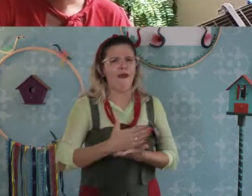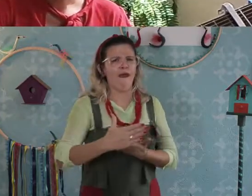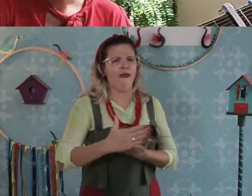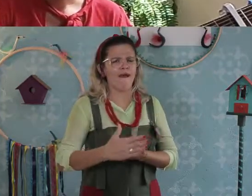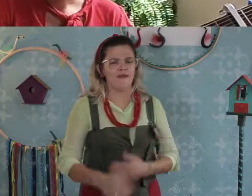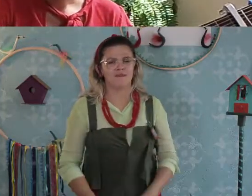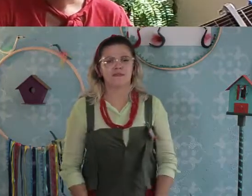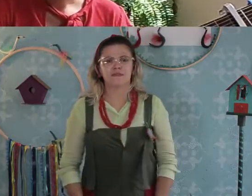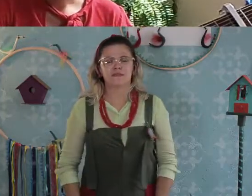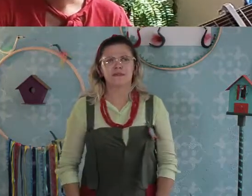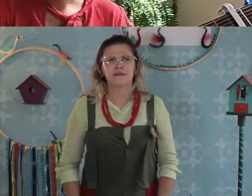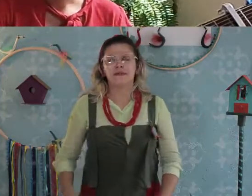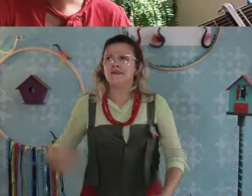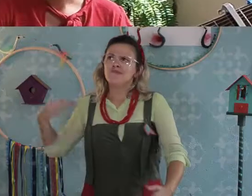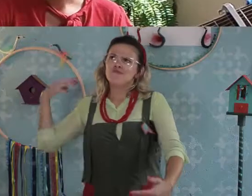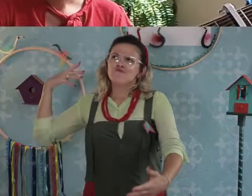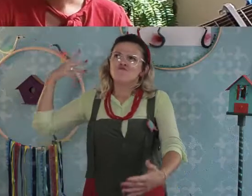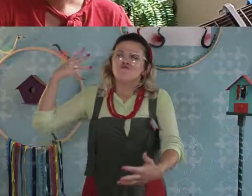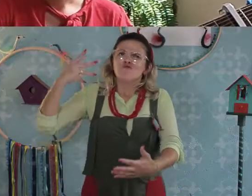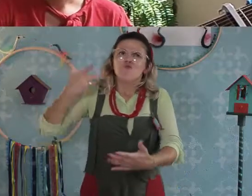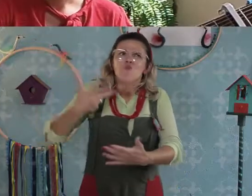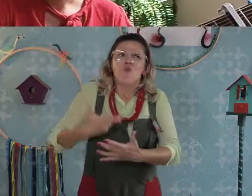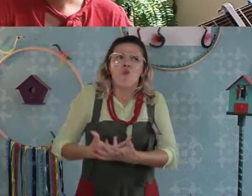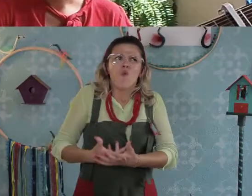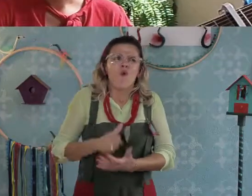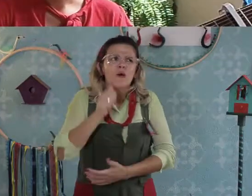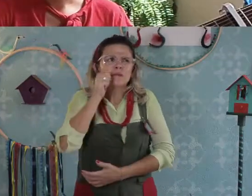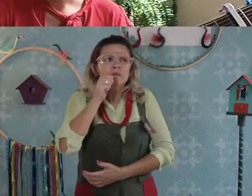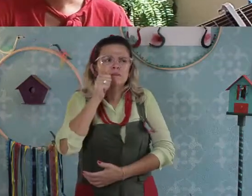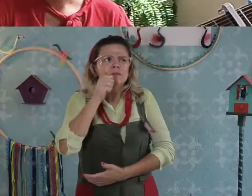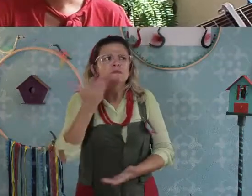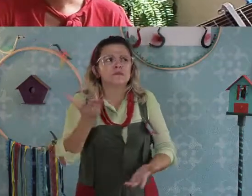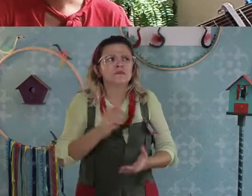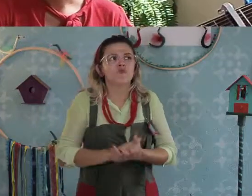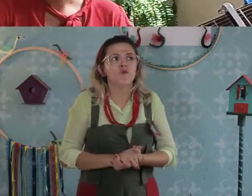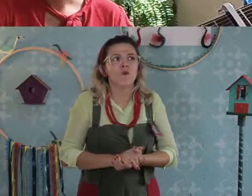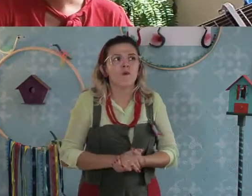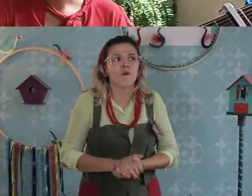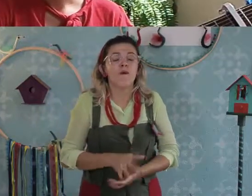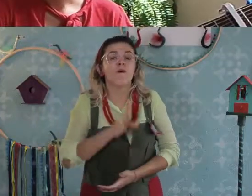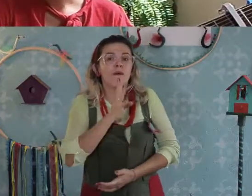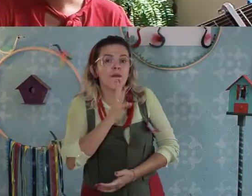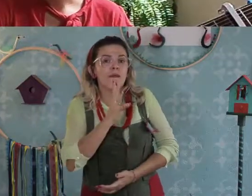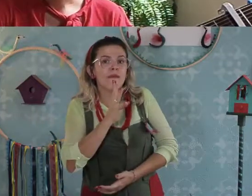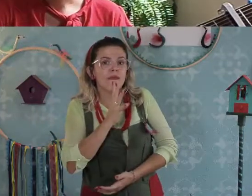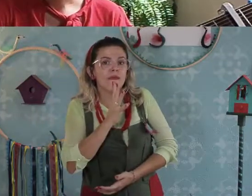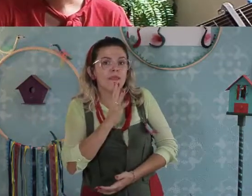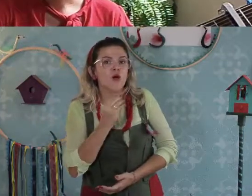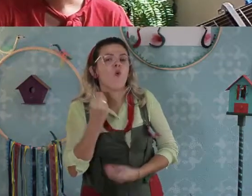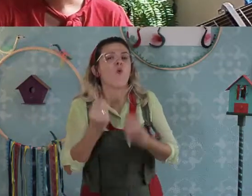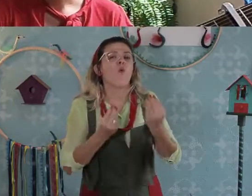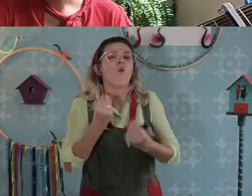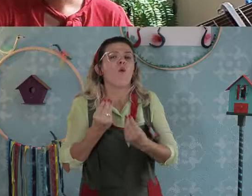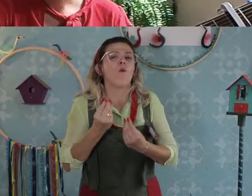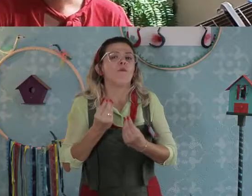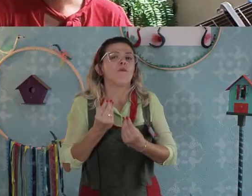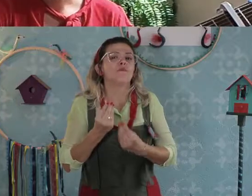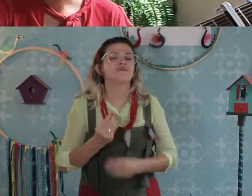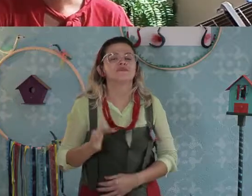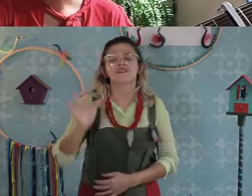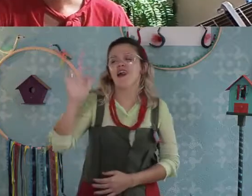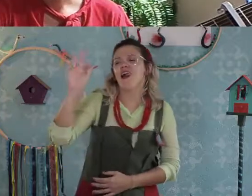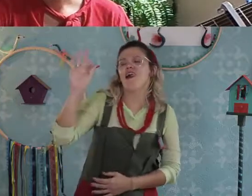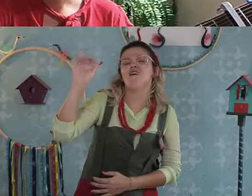ficou conhecida lá pelas bandas de onde ela vive ainda como Fauna. Sabe por